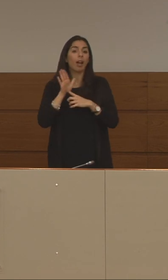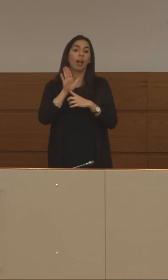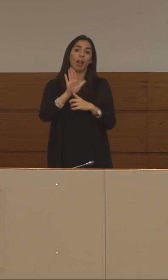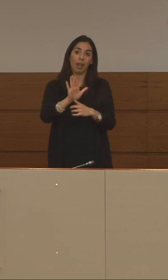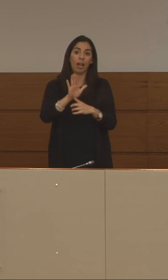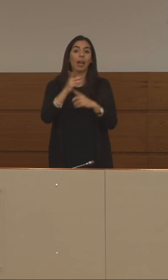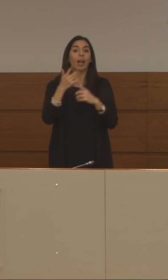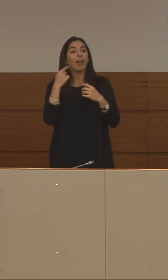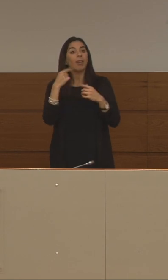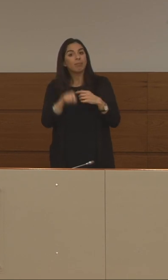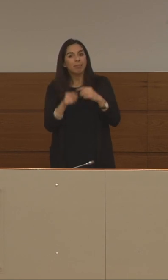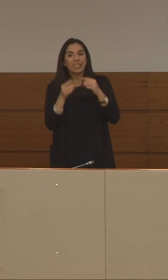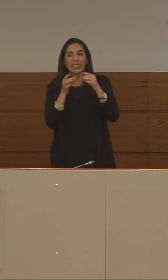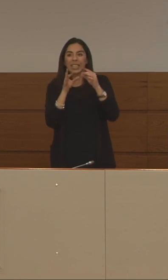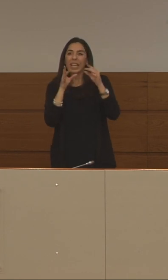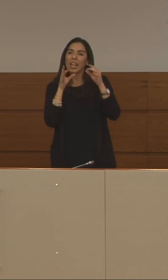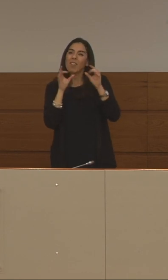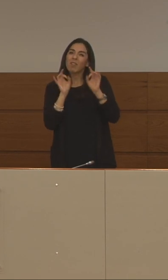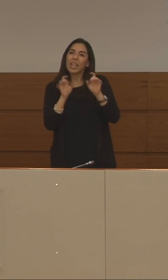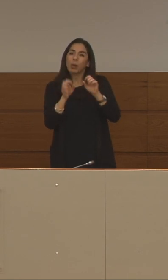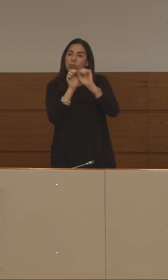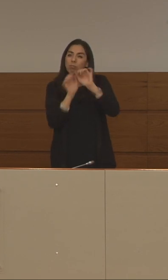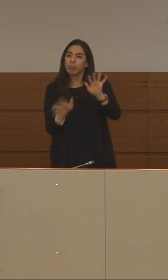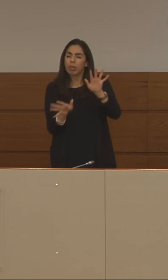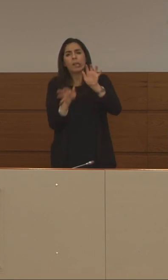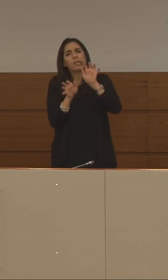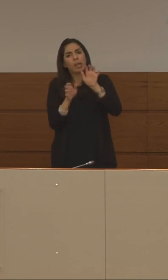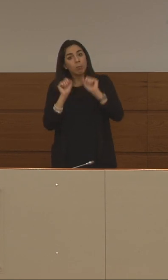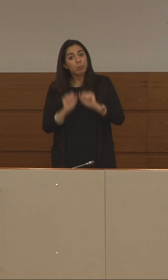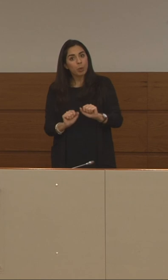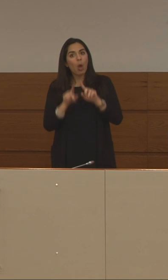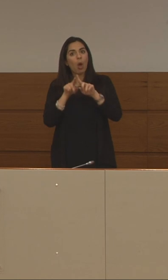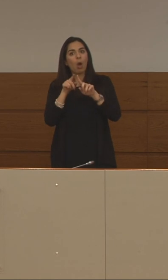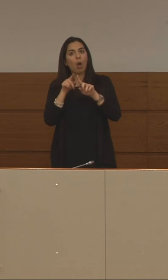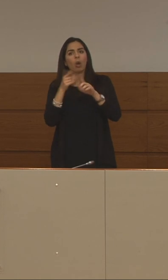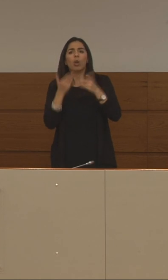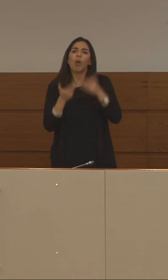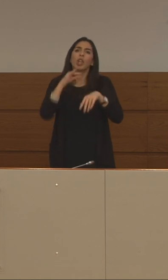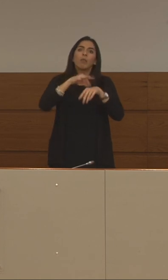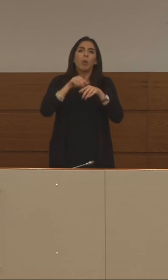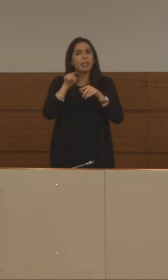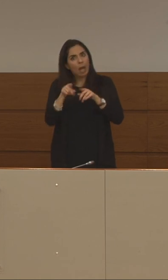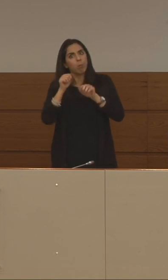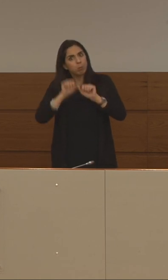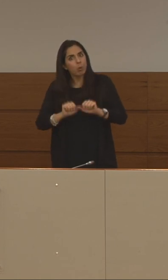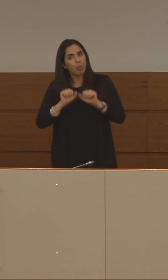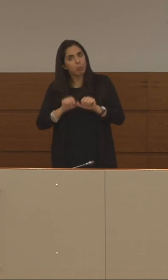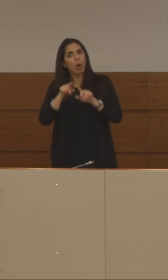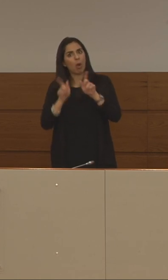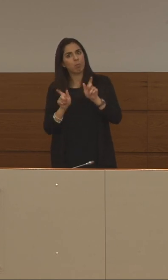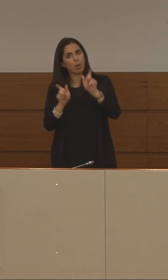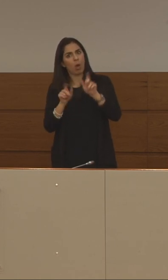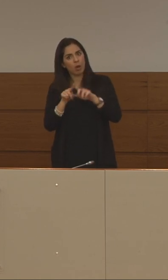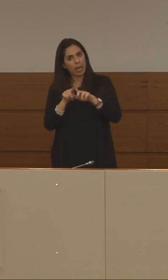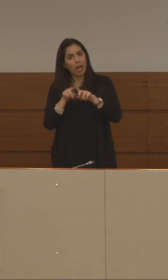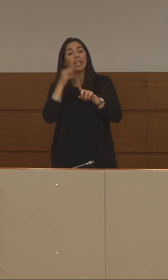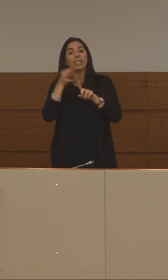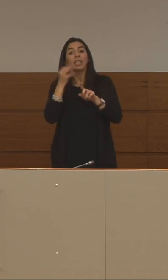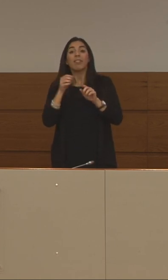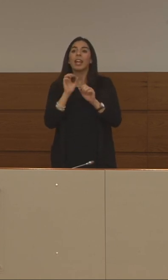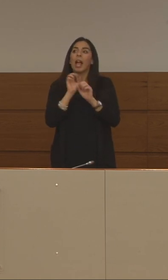contenere rallentare la diffusione di virus al contrario di quanto avviene con l'influenza quindi la dichiarazione stato prende mia in questo caso è un